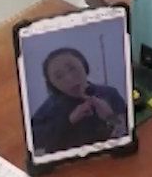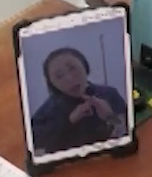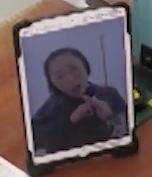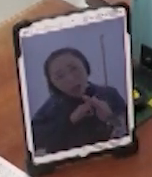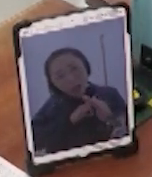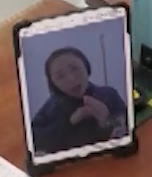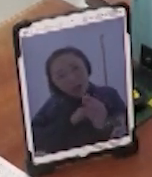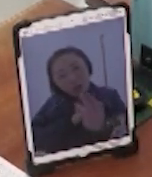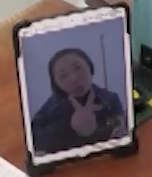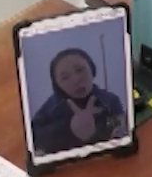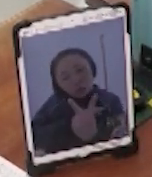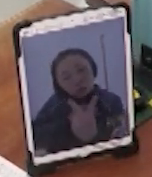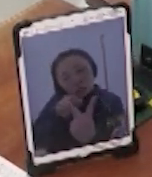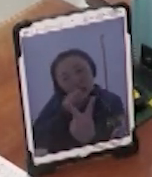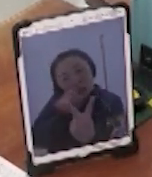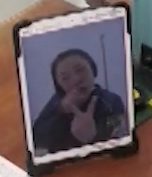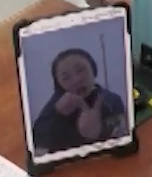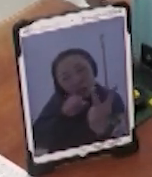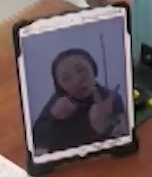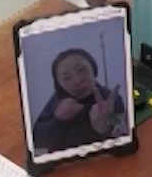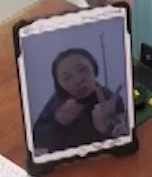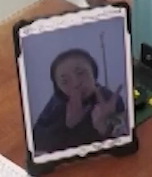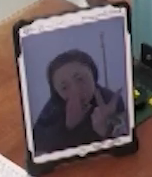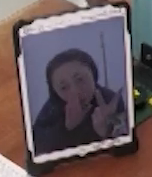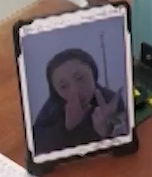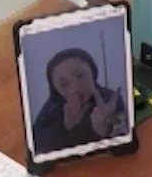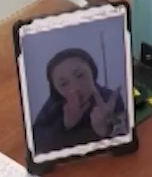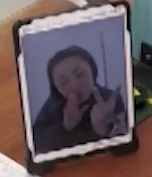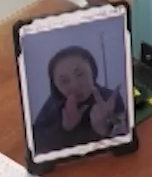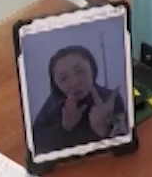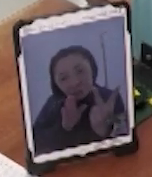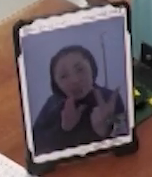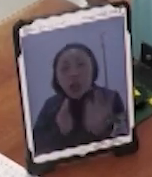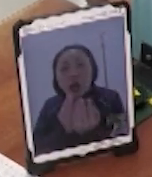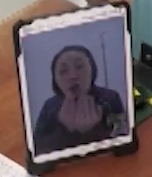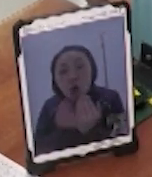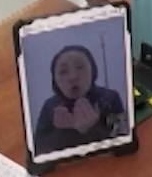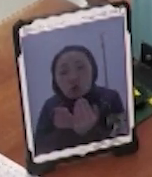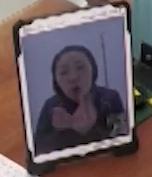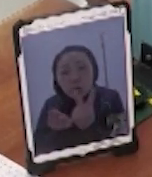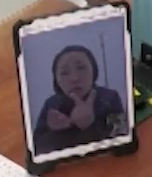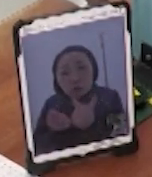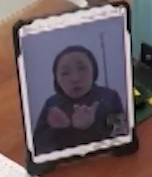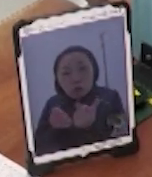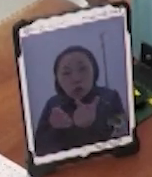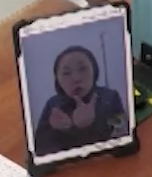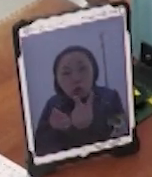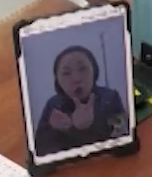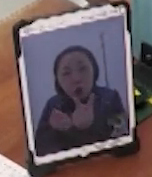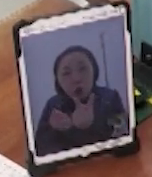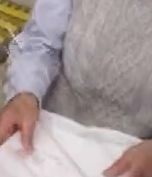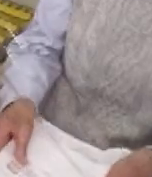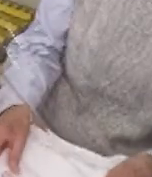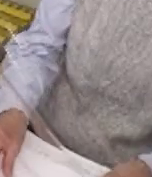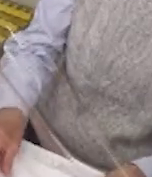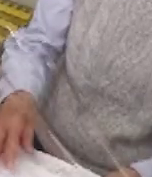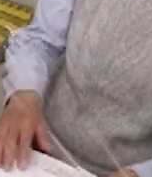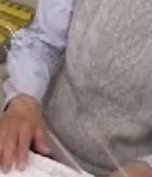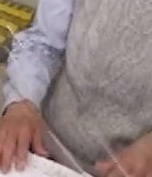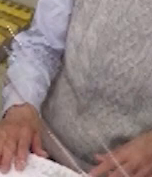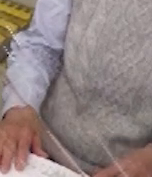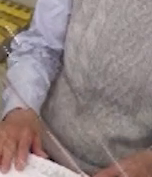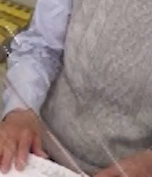要ですので、お記入いただいて、これと合わせて提出してください。 こ